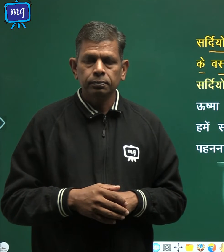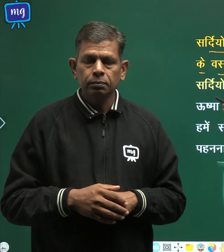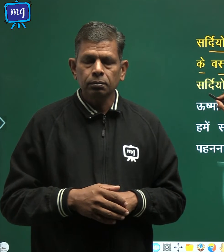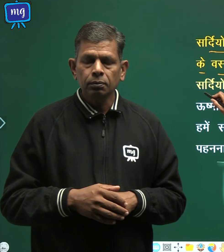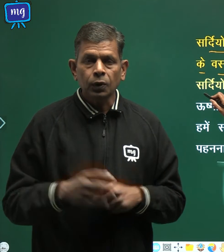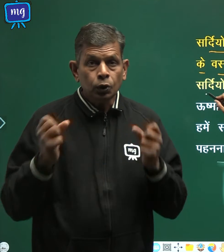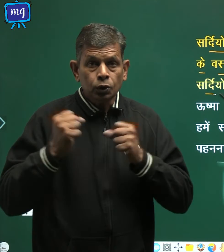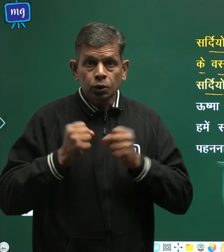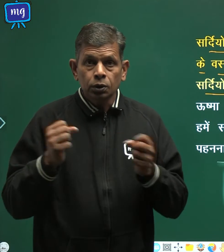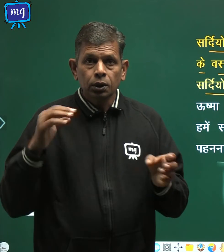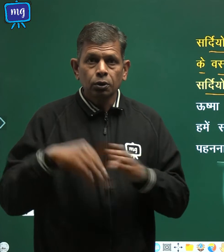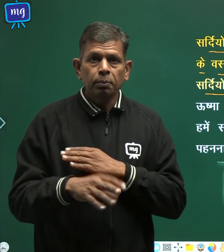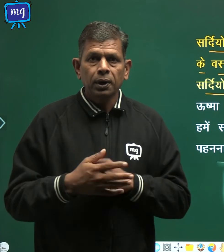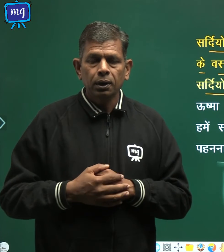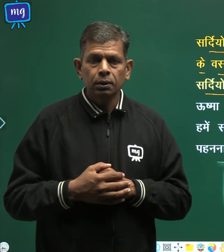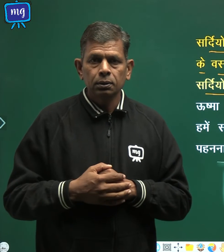सर्दियों में